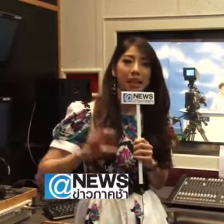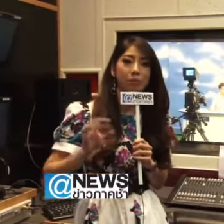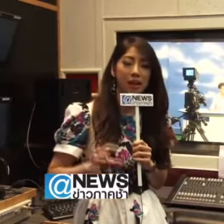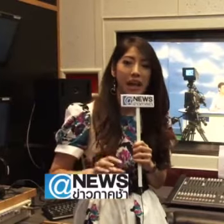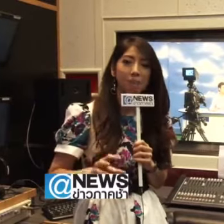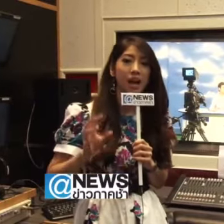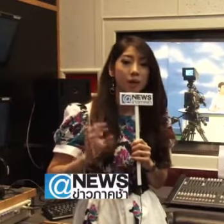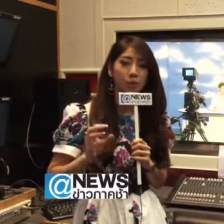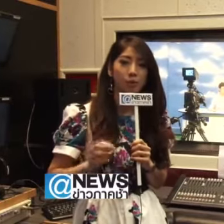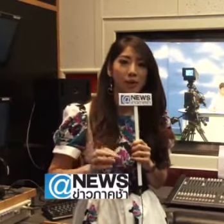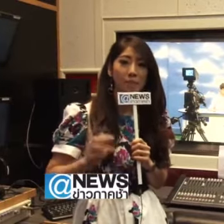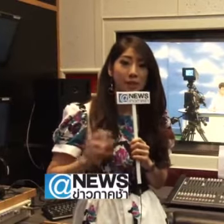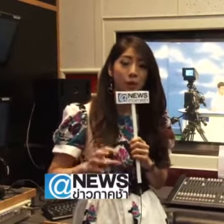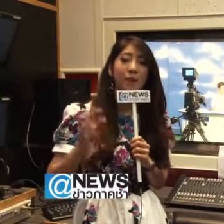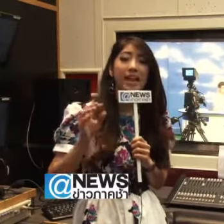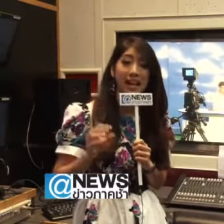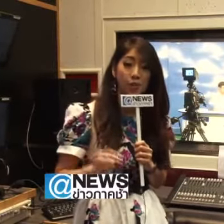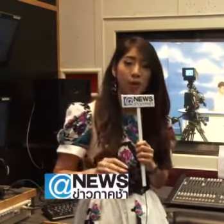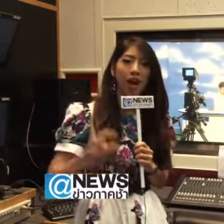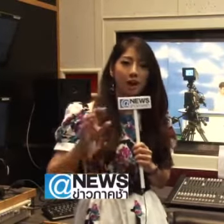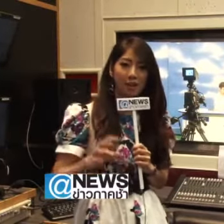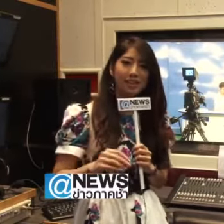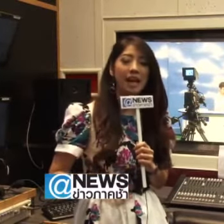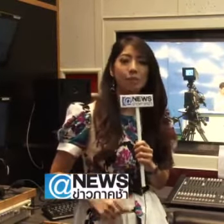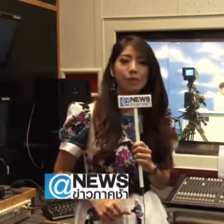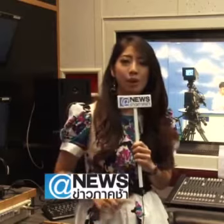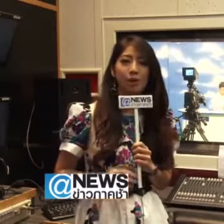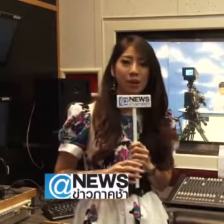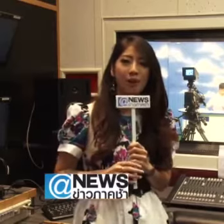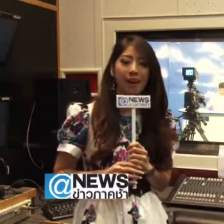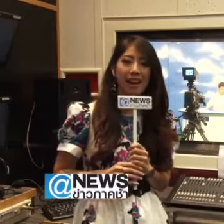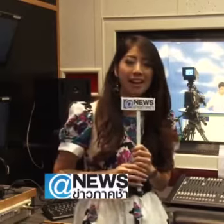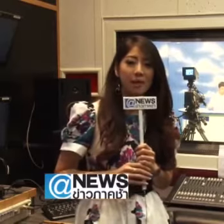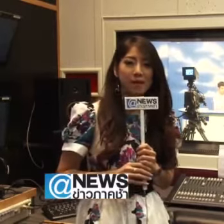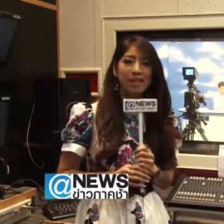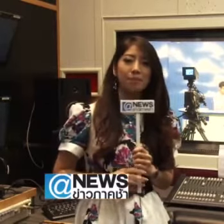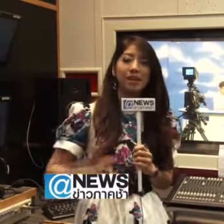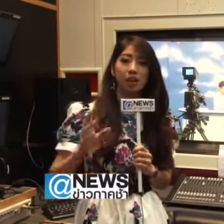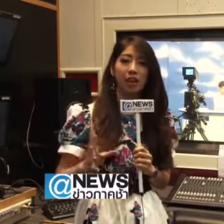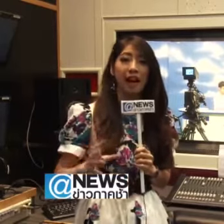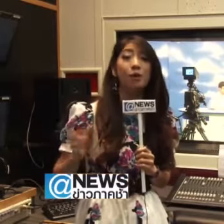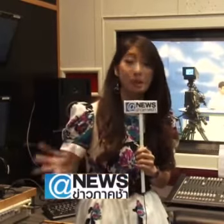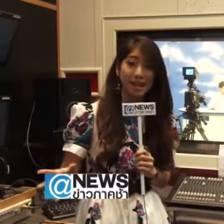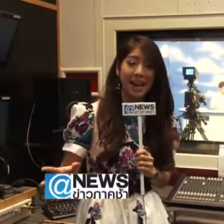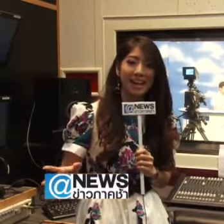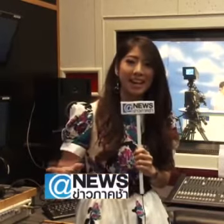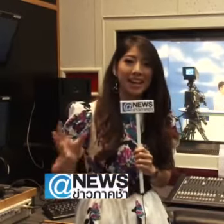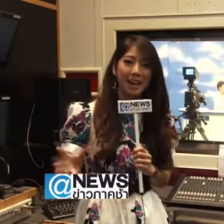ะทำโทรทัศน์เพื่อให้คนหูหนวกนั้นบรรจุเข้าไปในหลักสูตรของสื่อสารมวลชนแล้วเรียบร้อยค่ะเพื่อที่จะเป็นช่องทางให้คนธรรมดานั้นได้